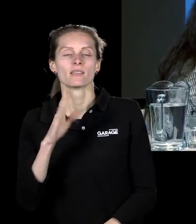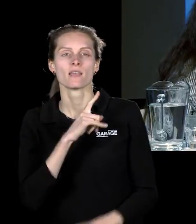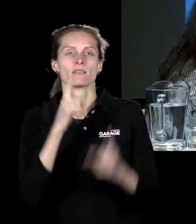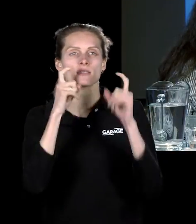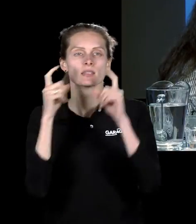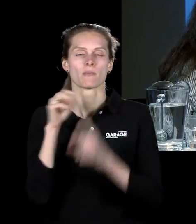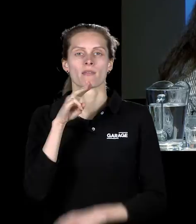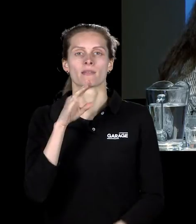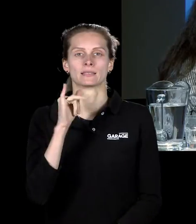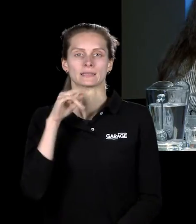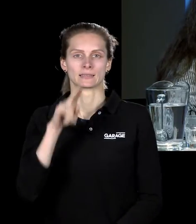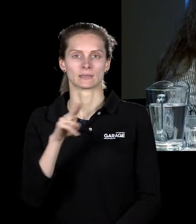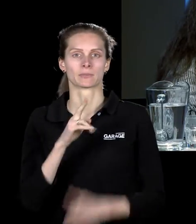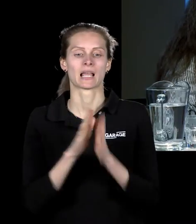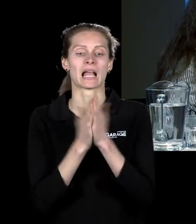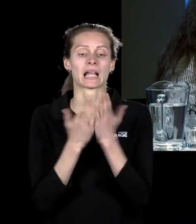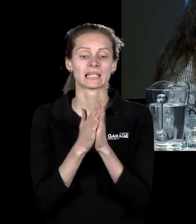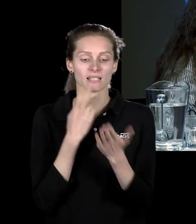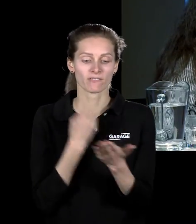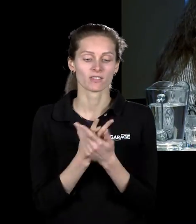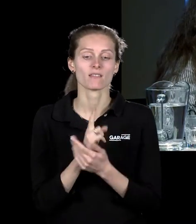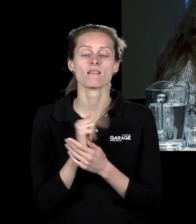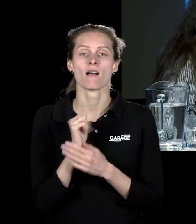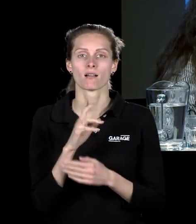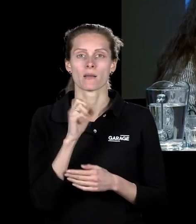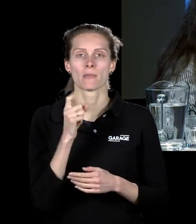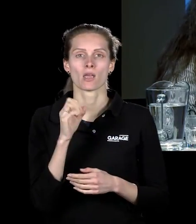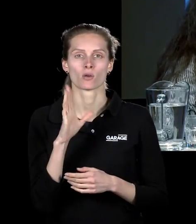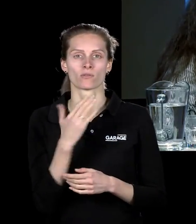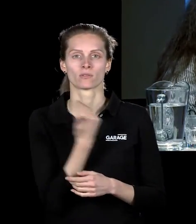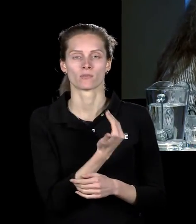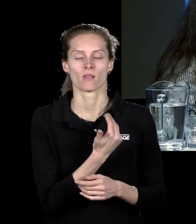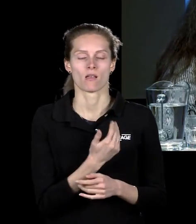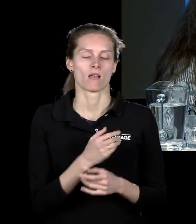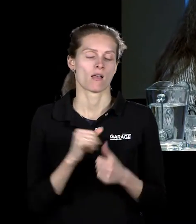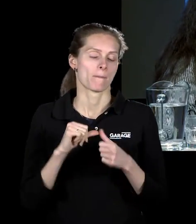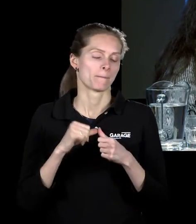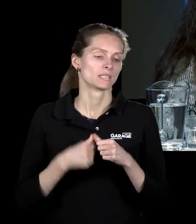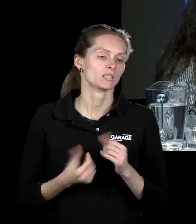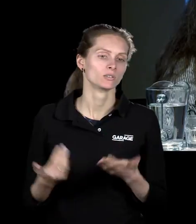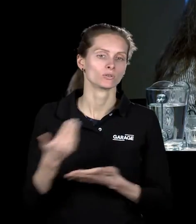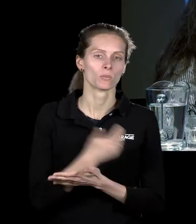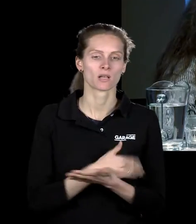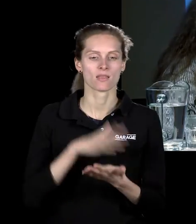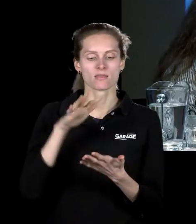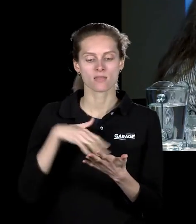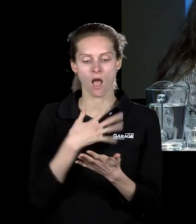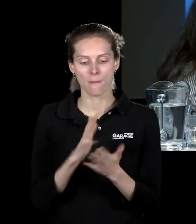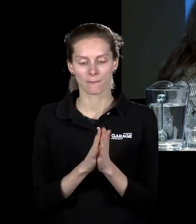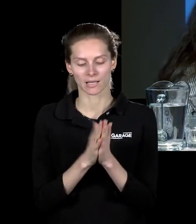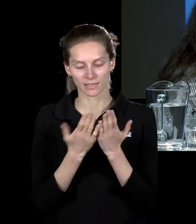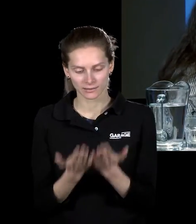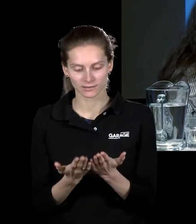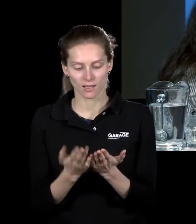выставка Бехеров, как выглядит книга Бехеров. Это вот такие вот бесконечные собранные таблицы. Например, как выглядят вот